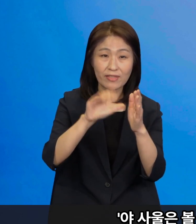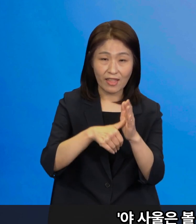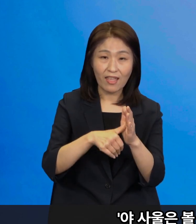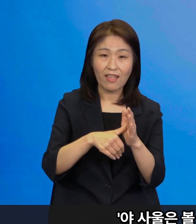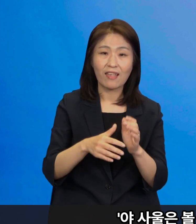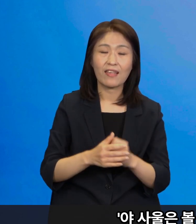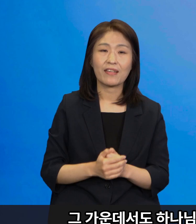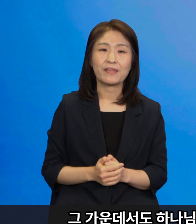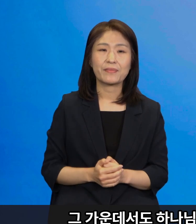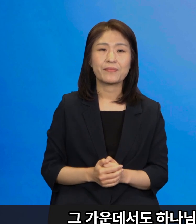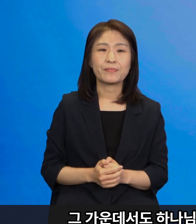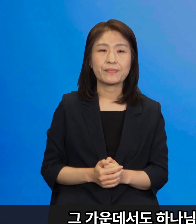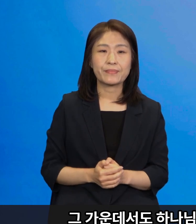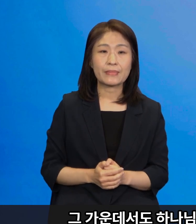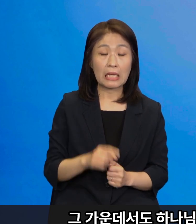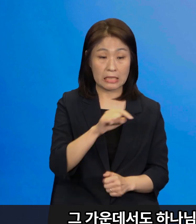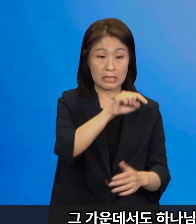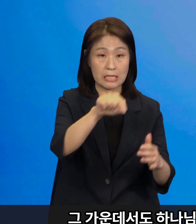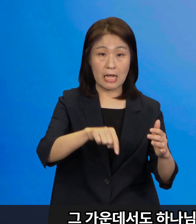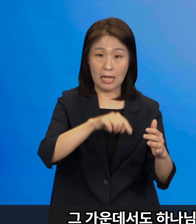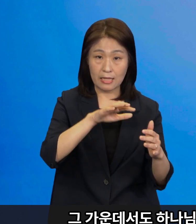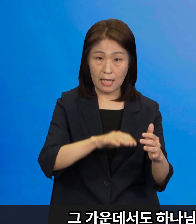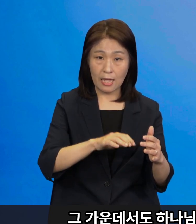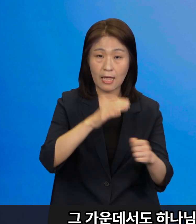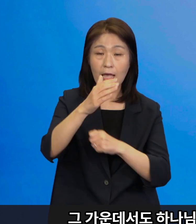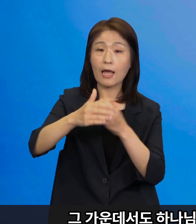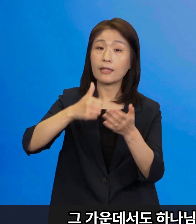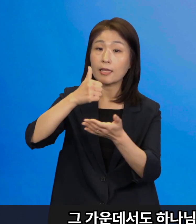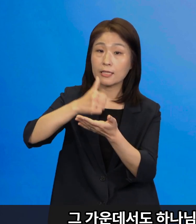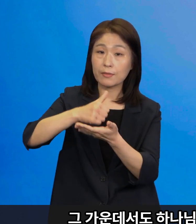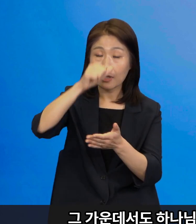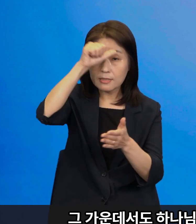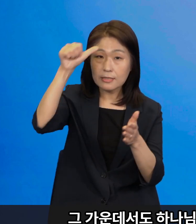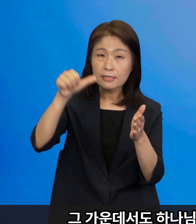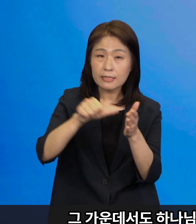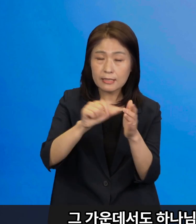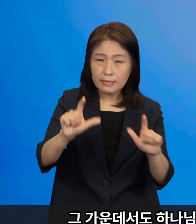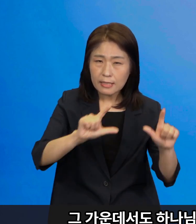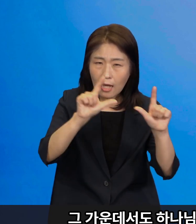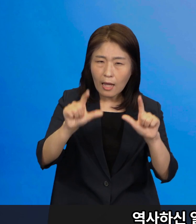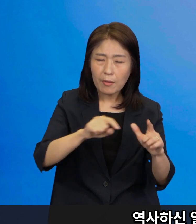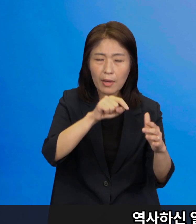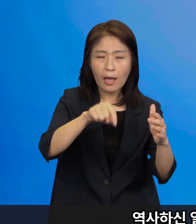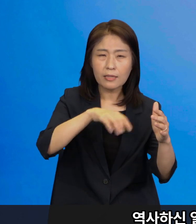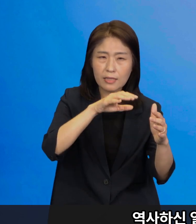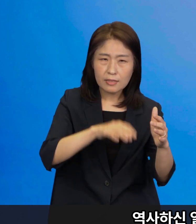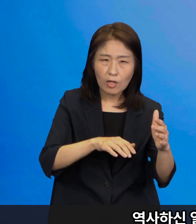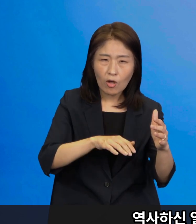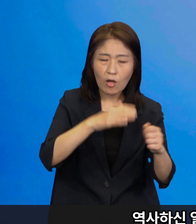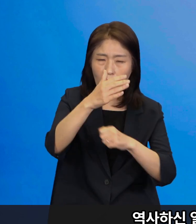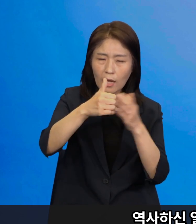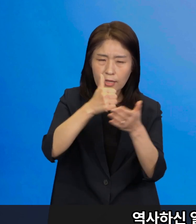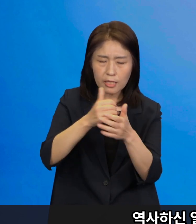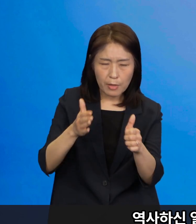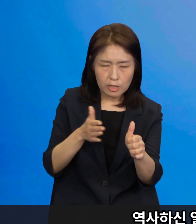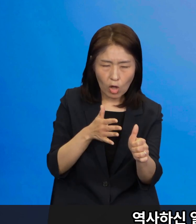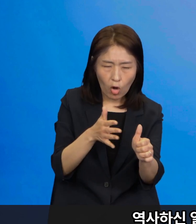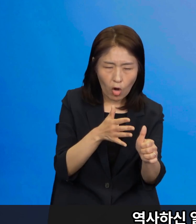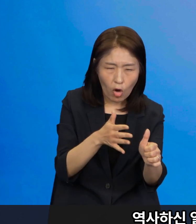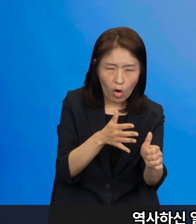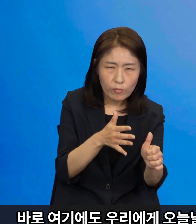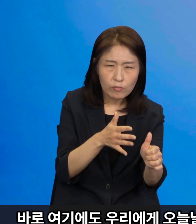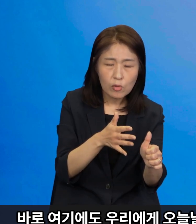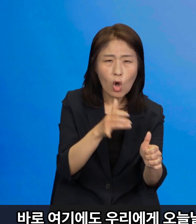게 아니라 그 가운데서도 하나님이 사울의 인생 가운데 섭리하시고 역사하신 일이 있다는 것을